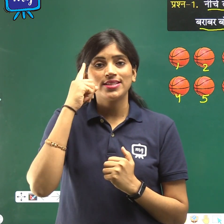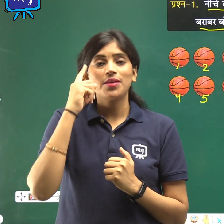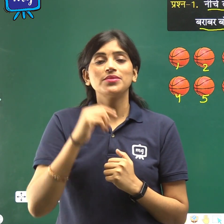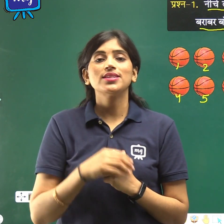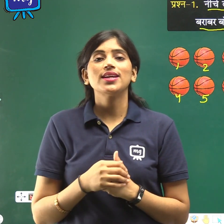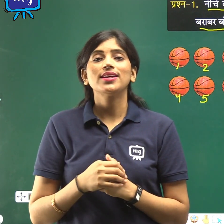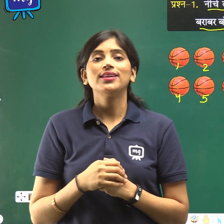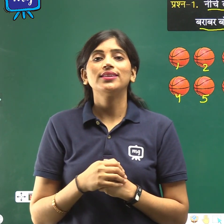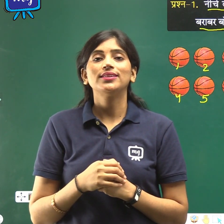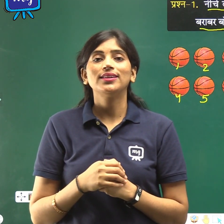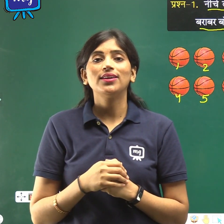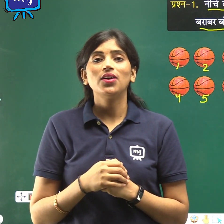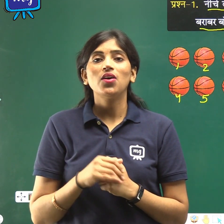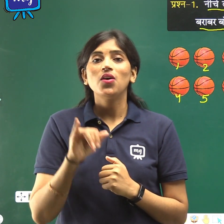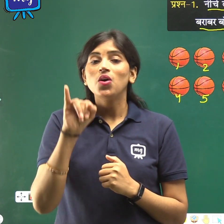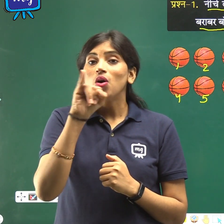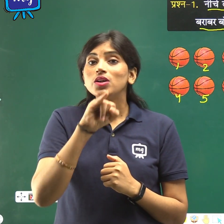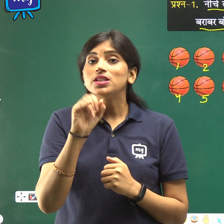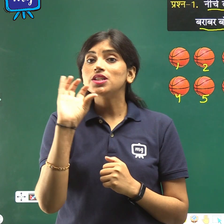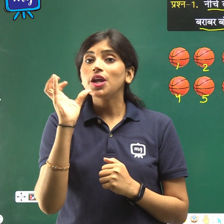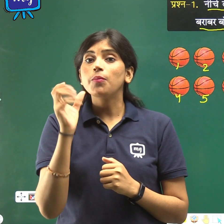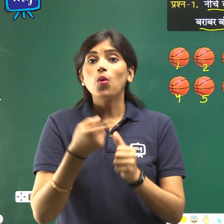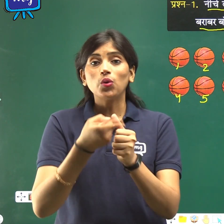समझे? 6 बॉल को